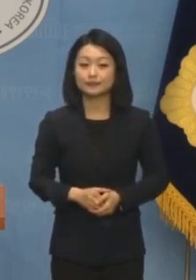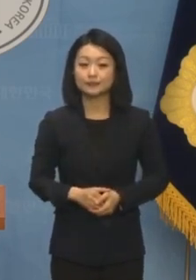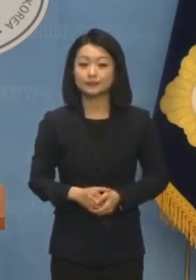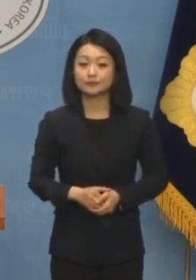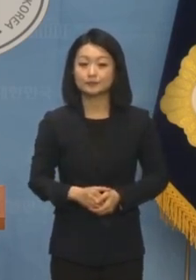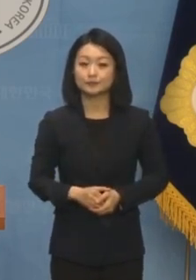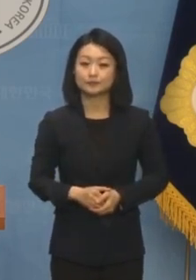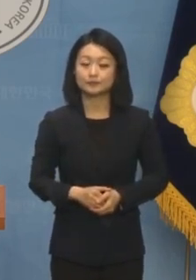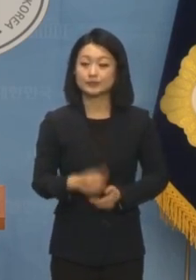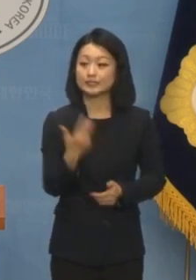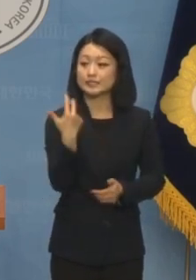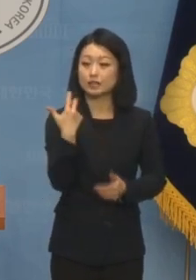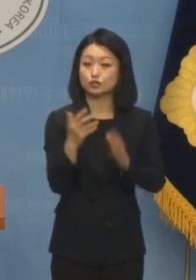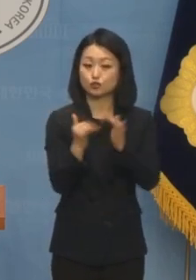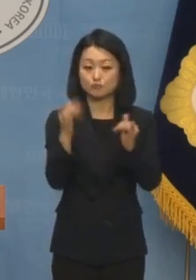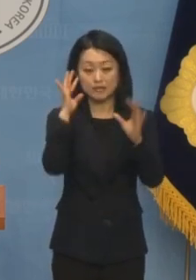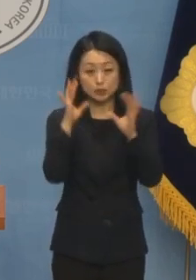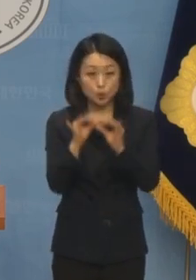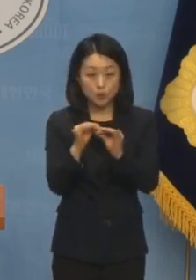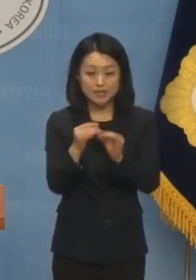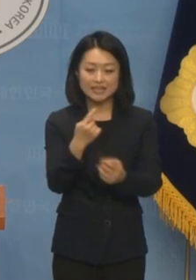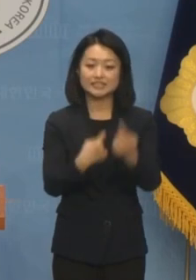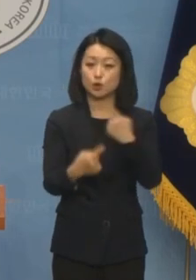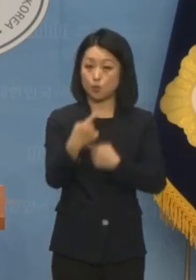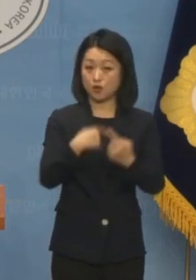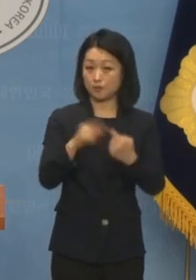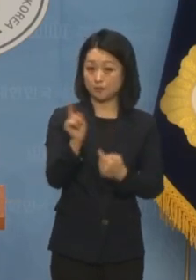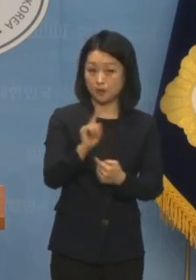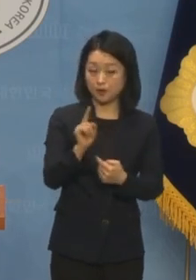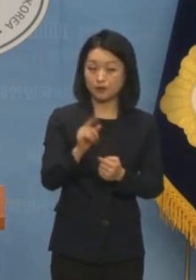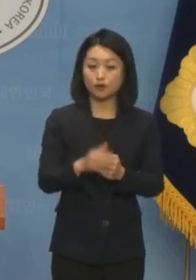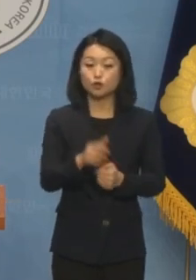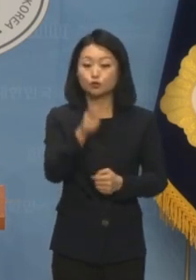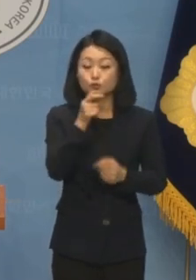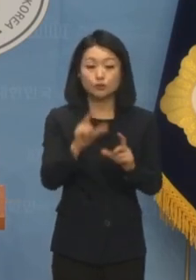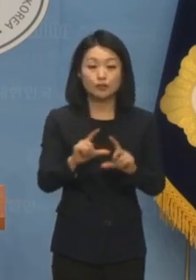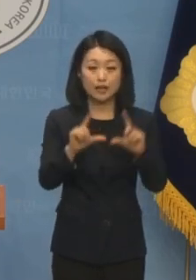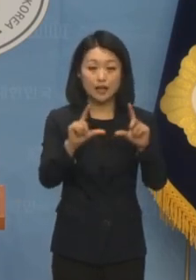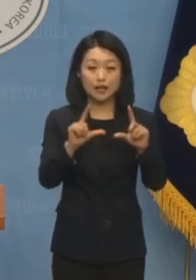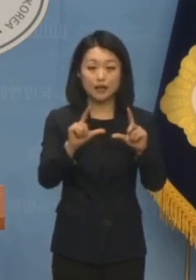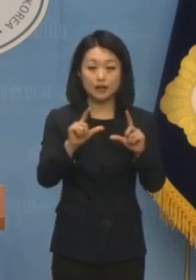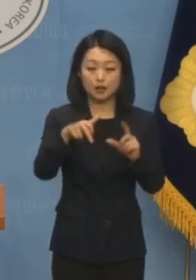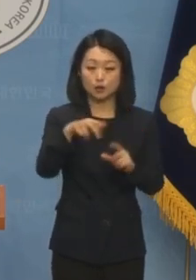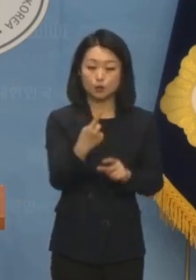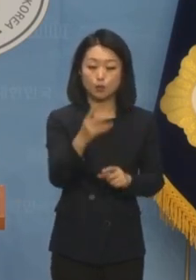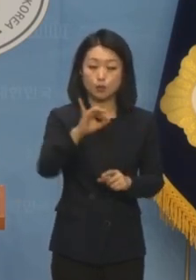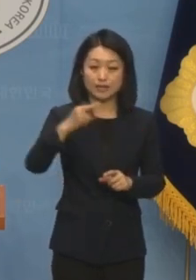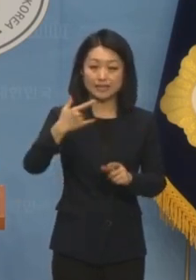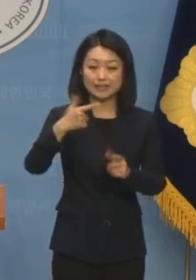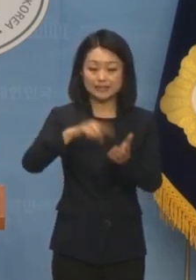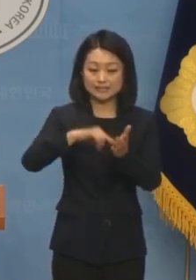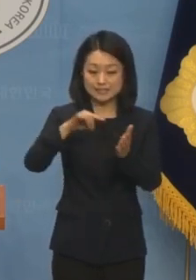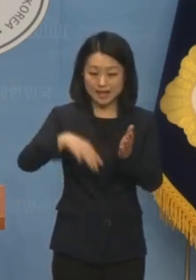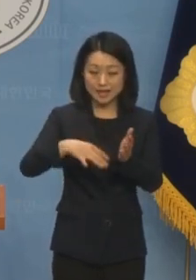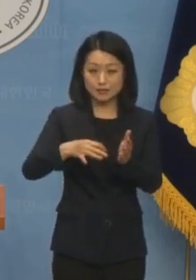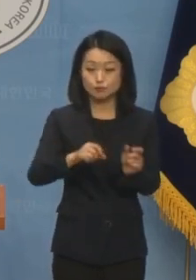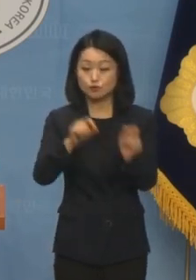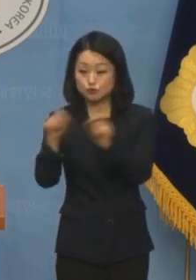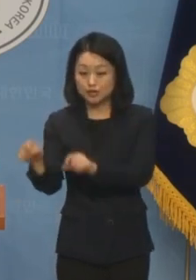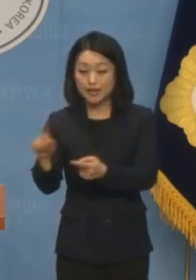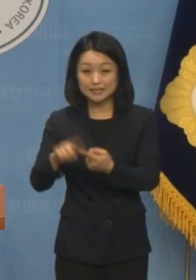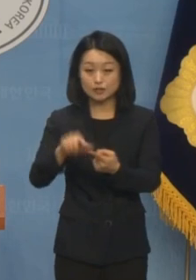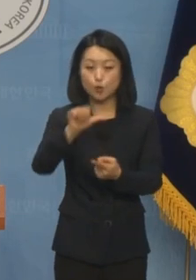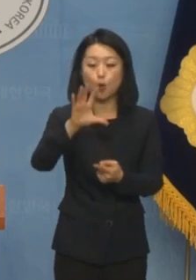접수되었습니다 지난주 국민동의청원 현황입니다 지난주 수요일 코인 과세 유에 관한 청원이 5만 명의